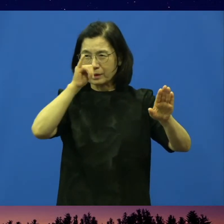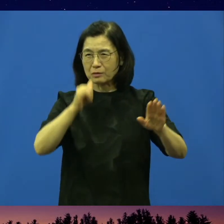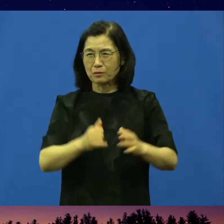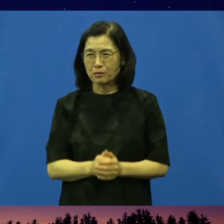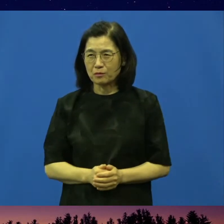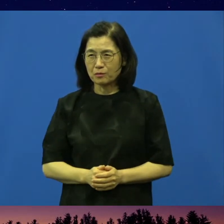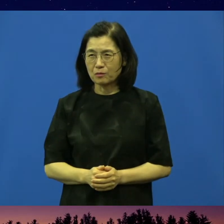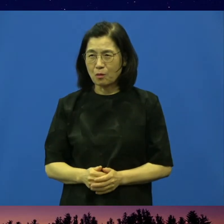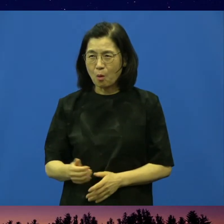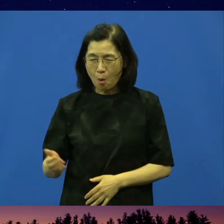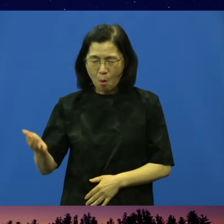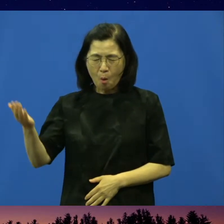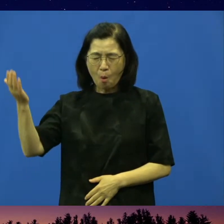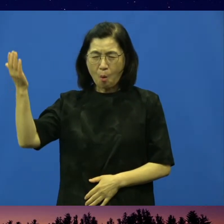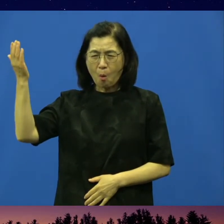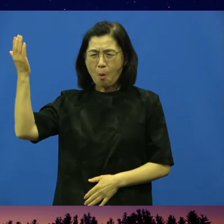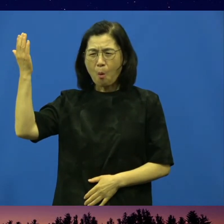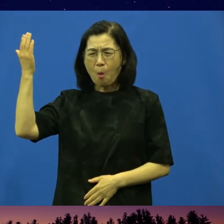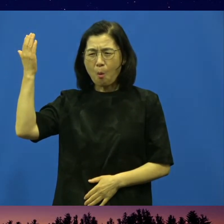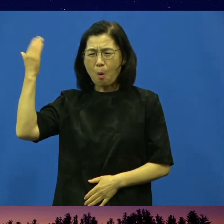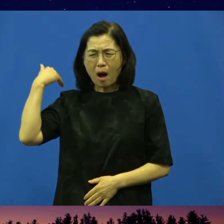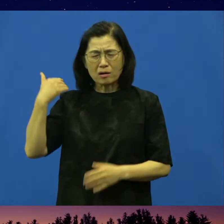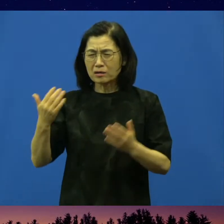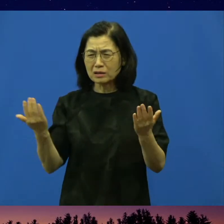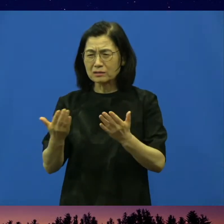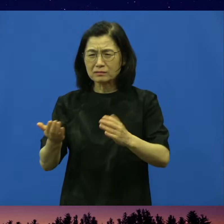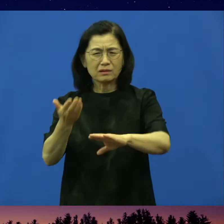그런 과거는 본인 외에는 아무런 관심이 없어요.